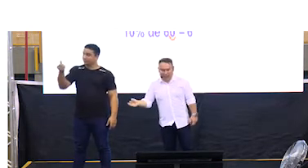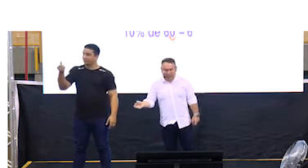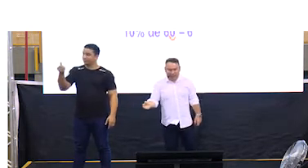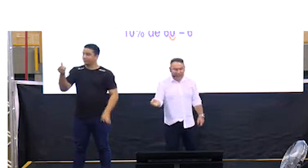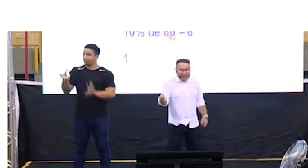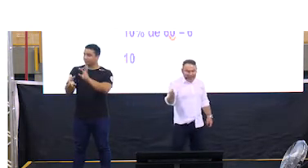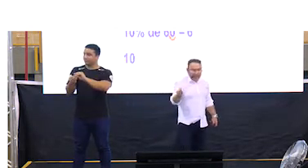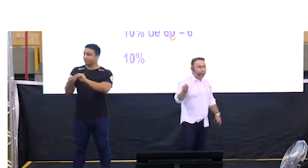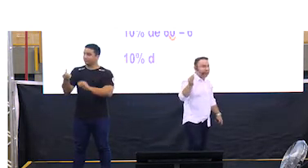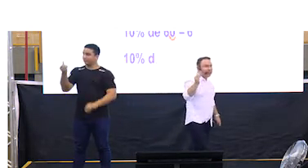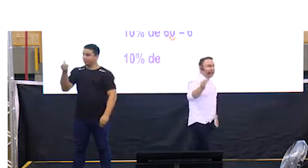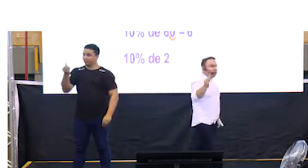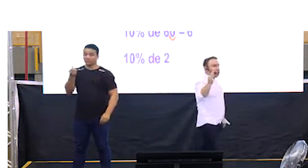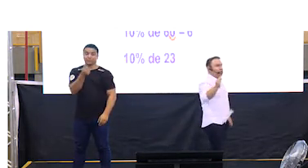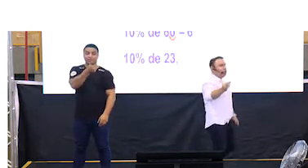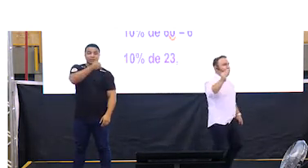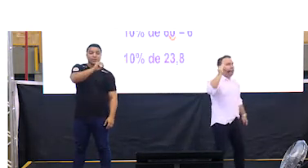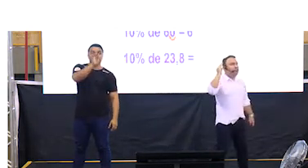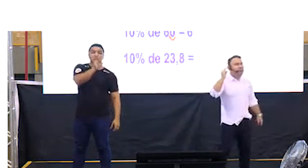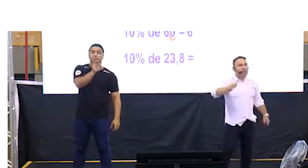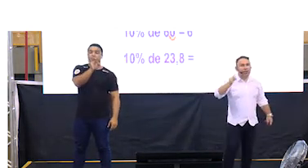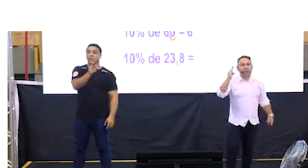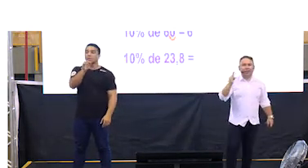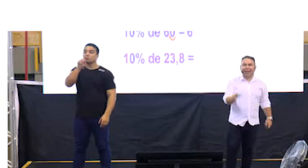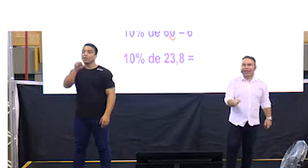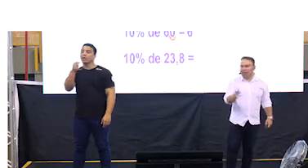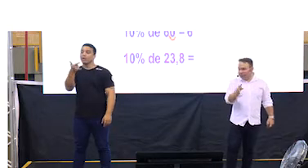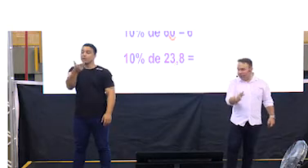6. 10% de